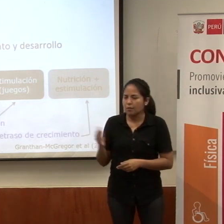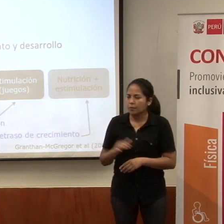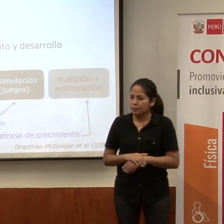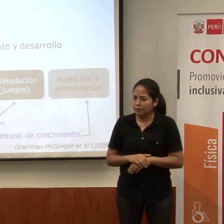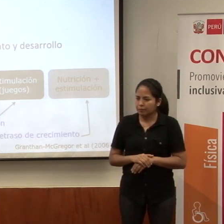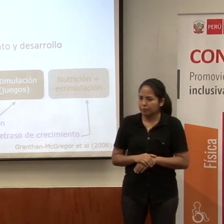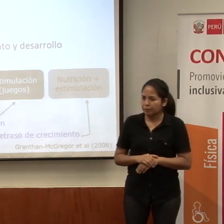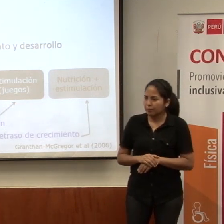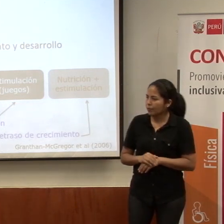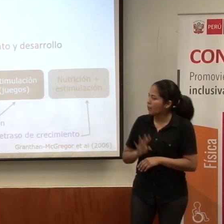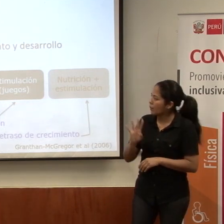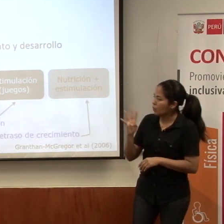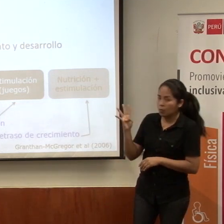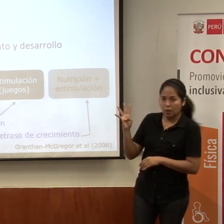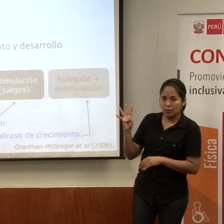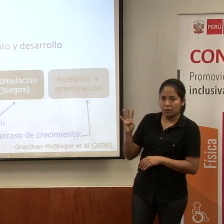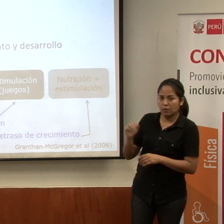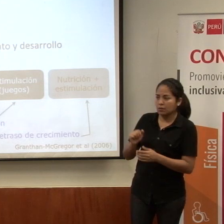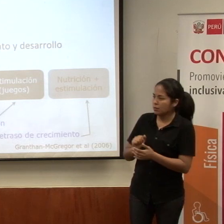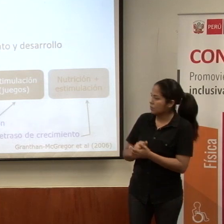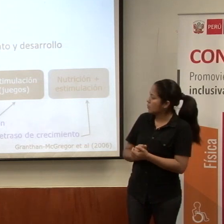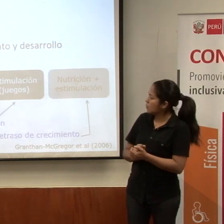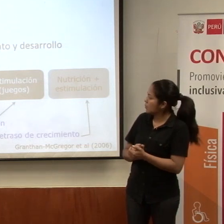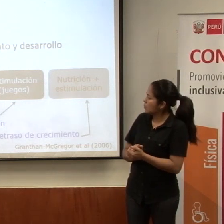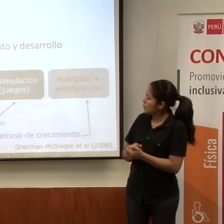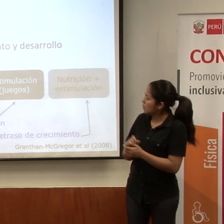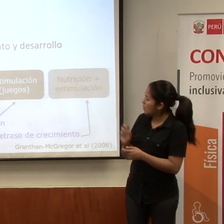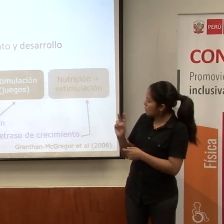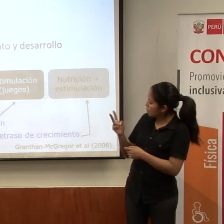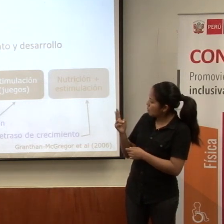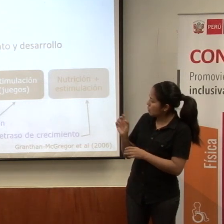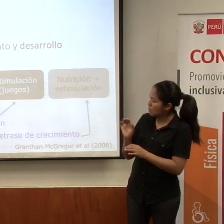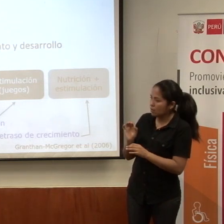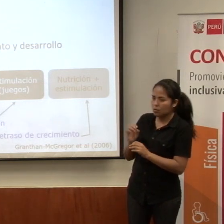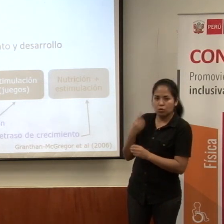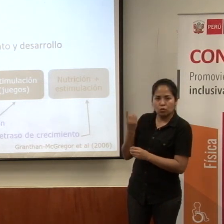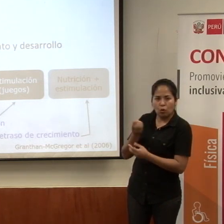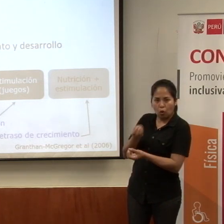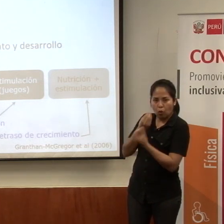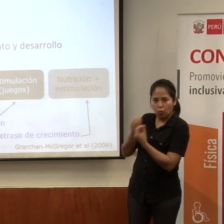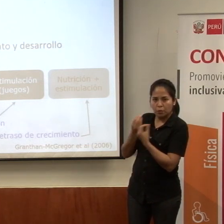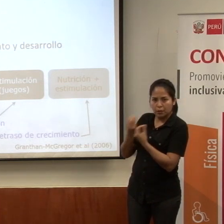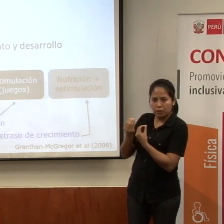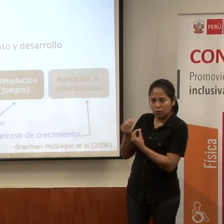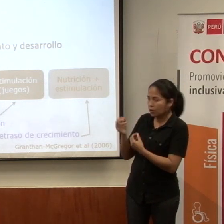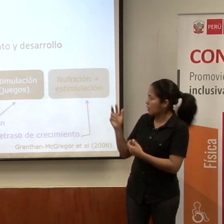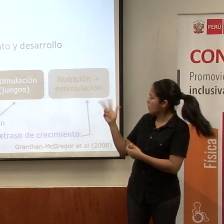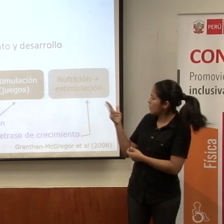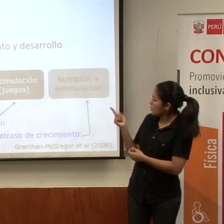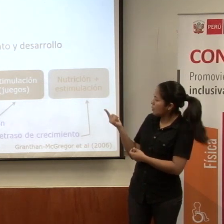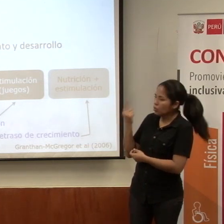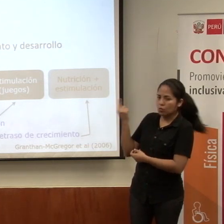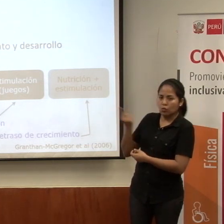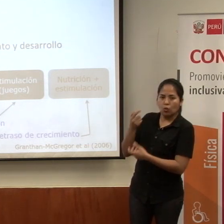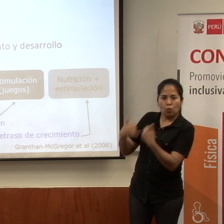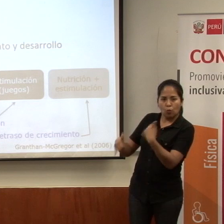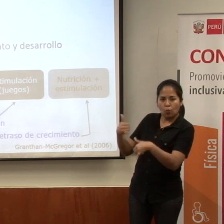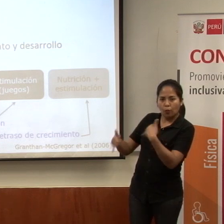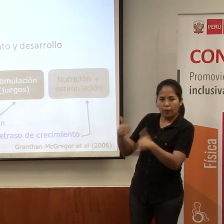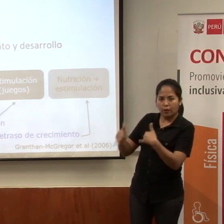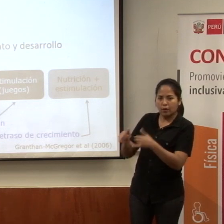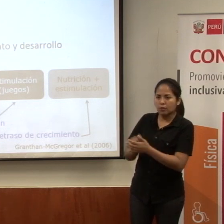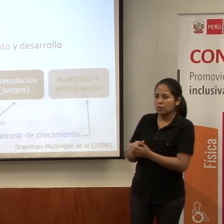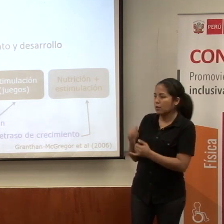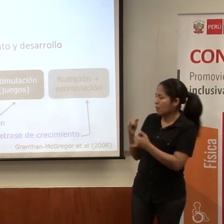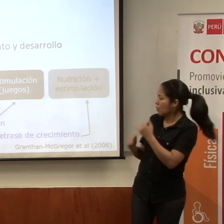en la cuarta intervención, en la primera no se hizo nada, en la segunda solo se dio de comer a los niños, en la tercera solo se le hizo jugar,